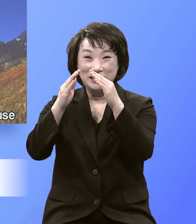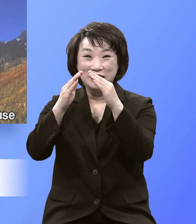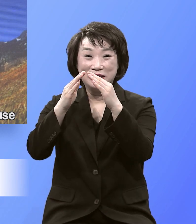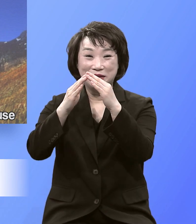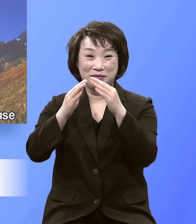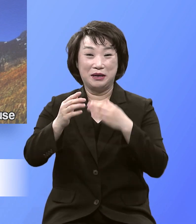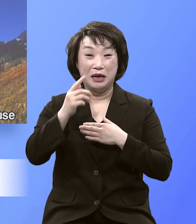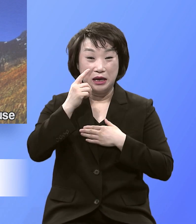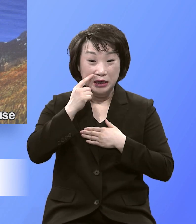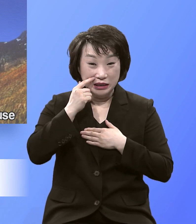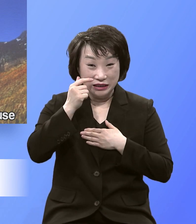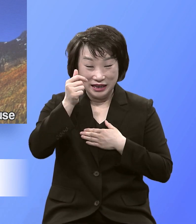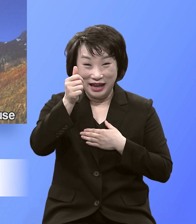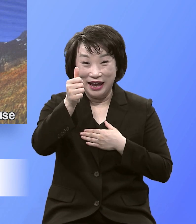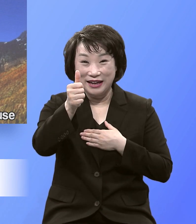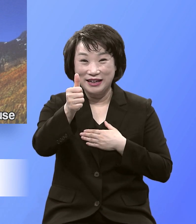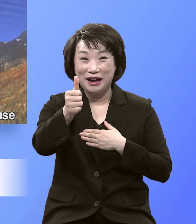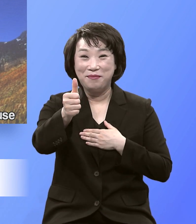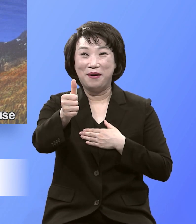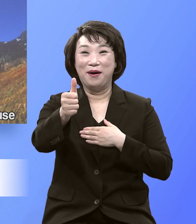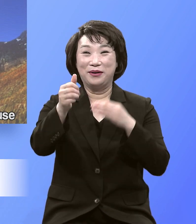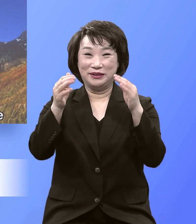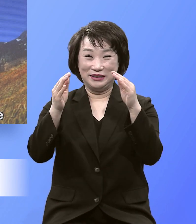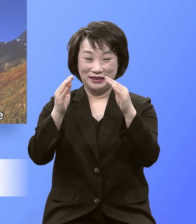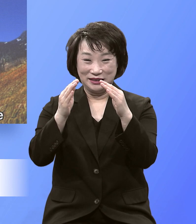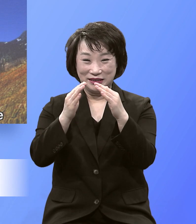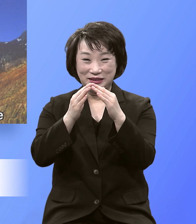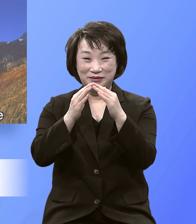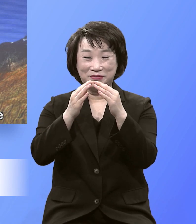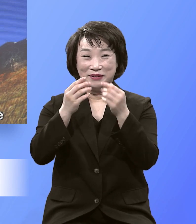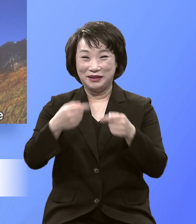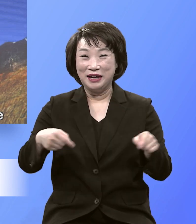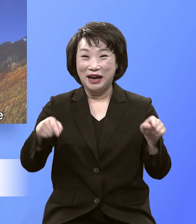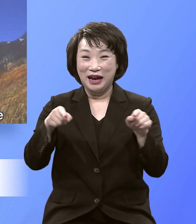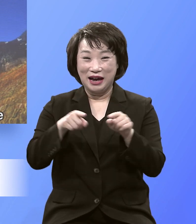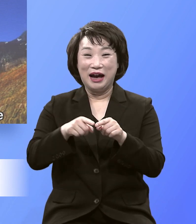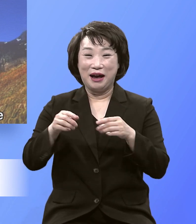아버지 집, 내 아버지 집,